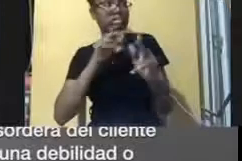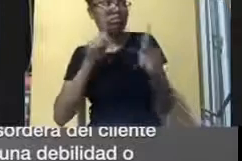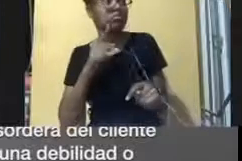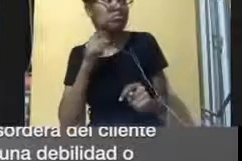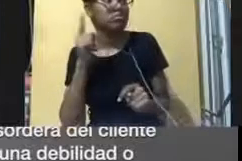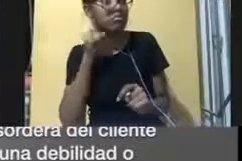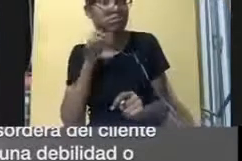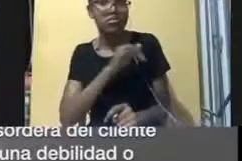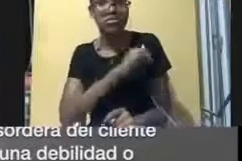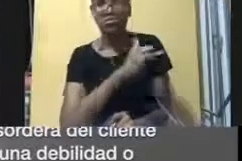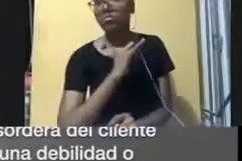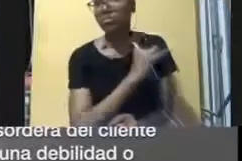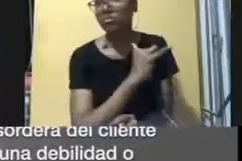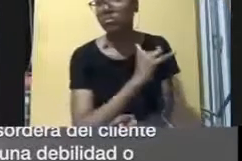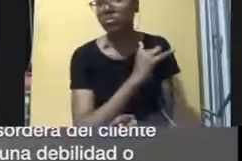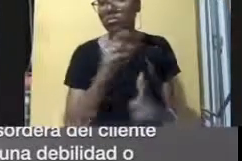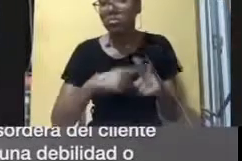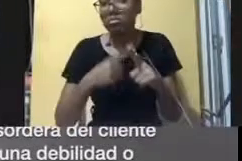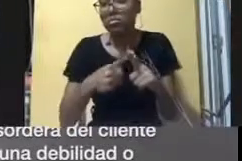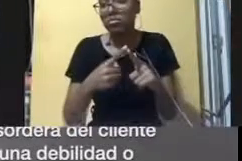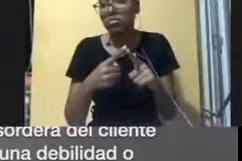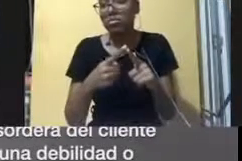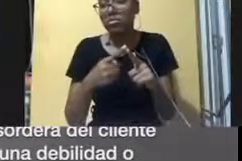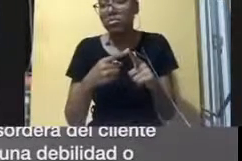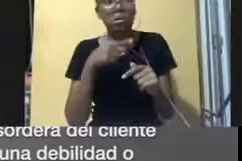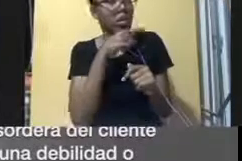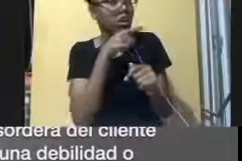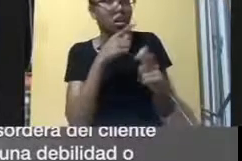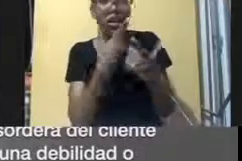una lengua diferente y ir cambiando así.